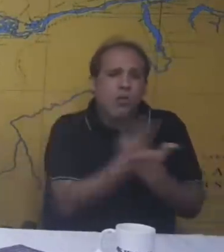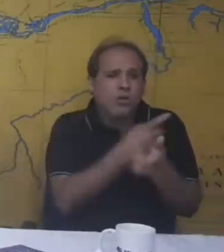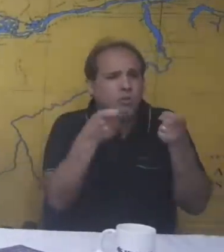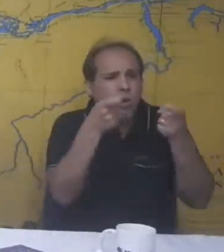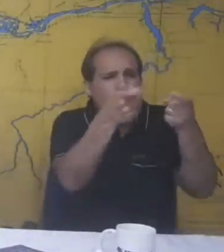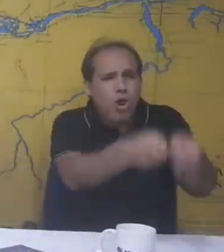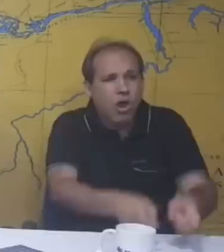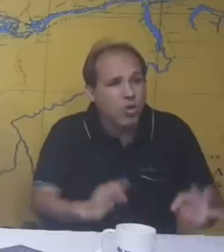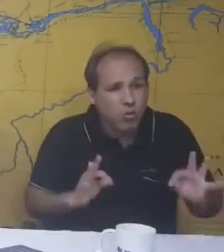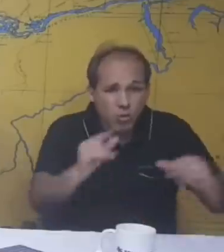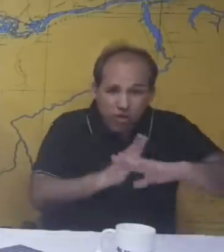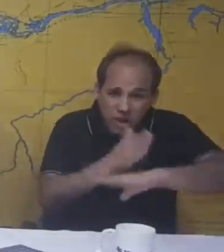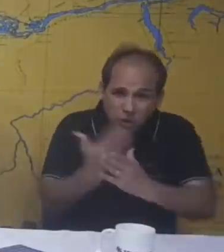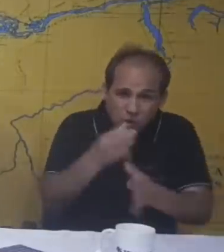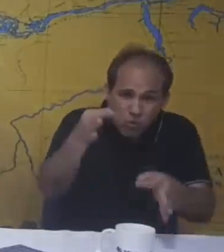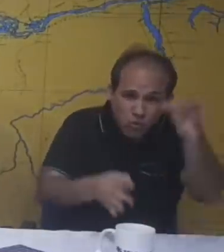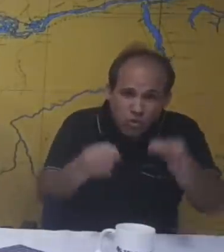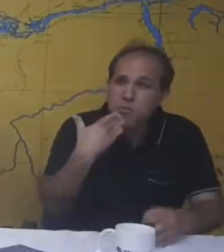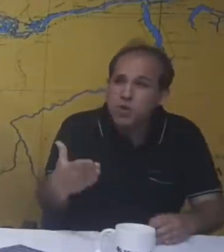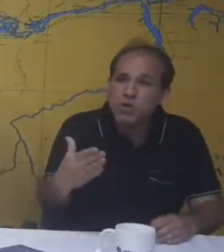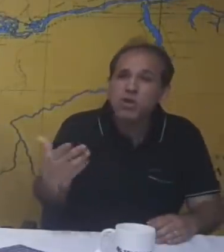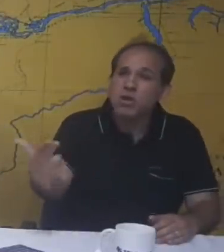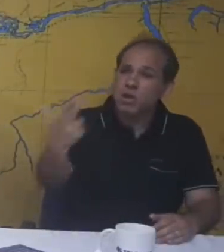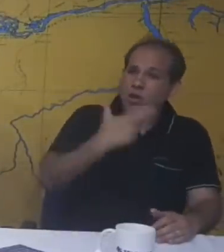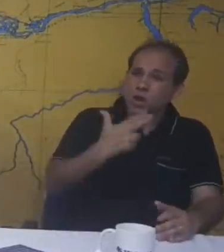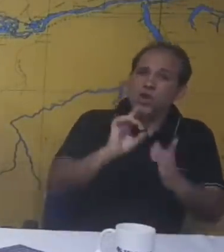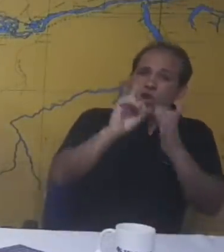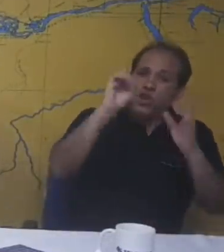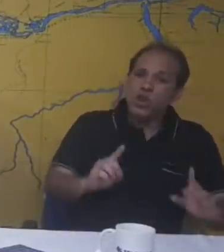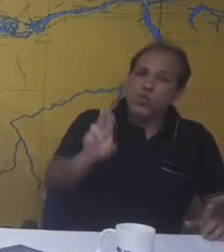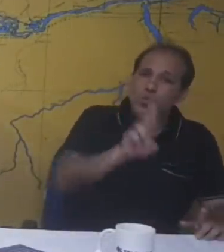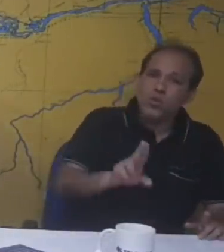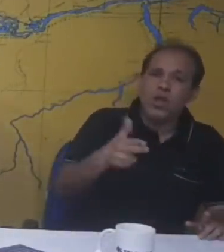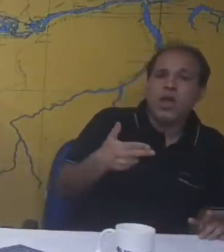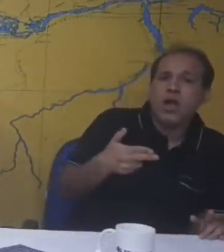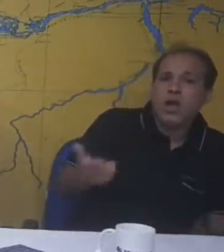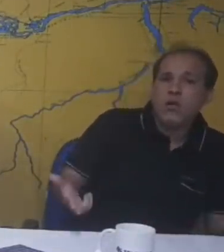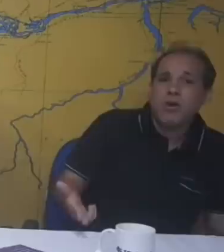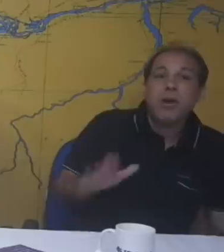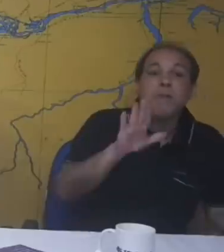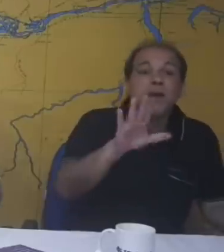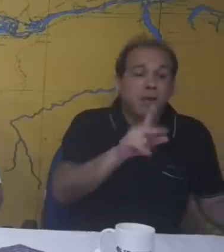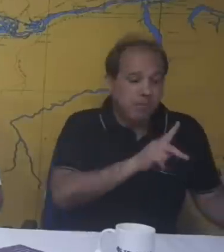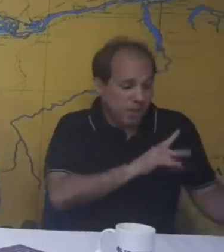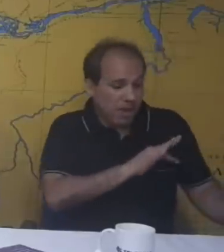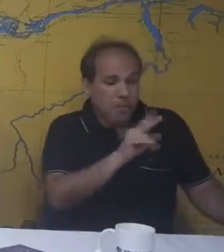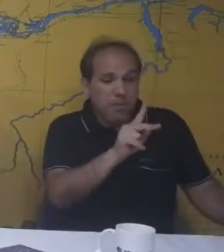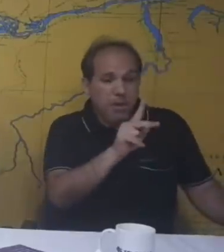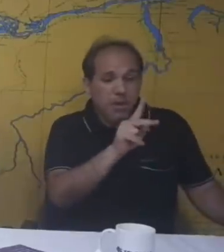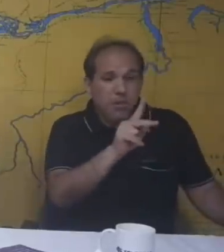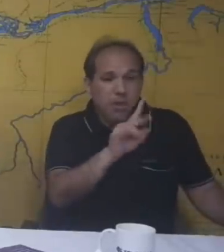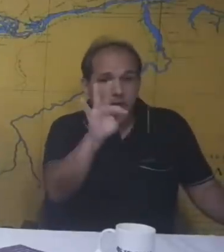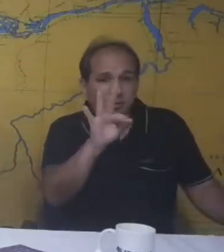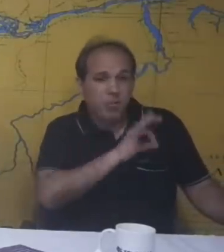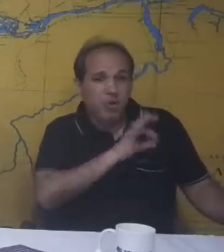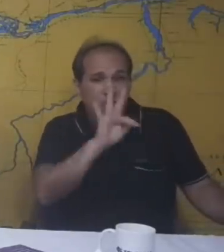porte de arma. Vão ter 1 milhão de portes no final do ano, tá? E quem concede o porte é a Polícia Federal, não é a justiça. Agora, por